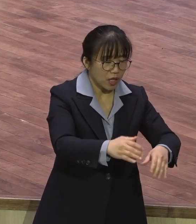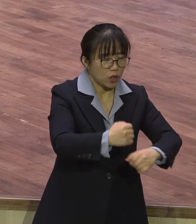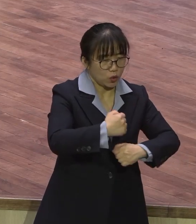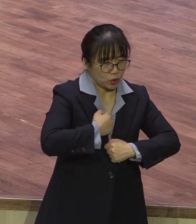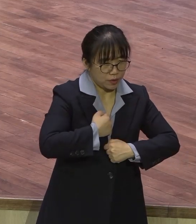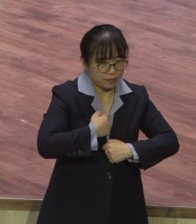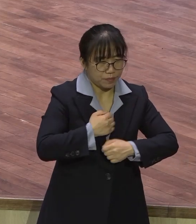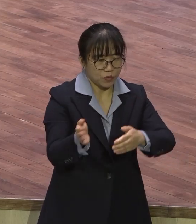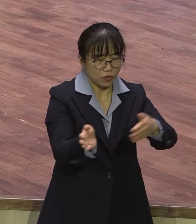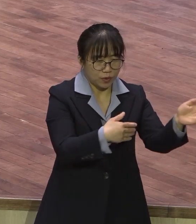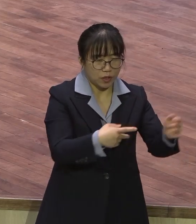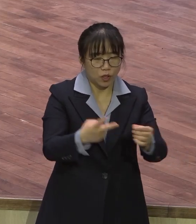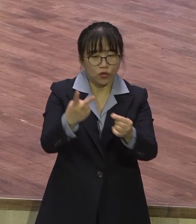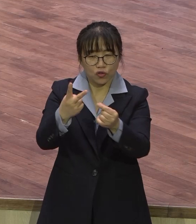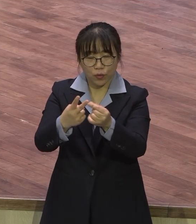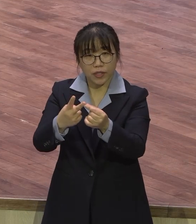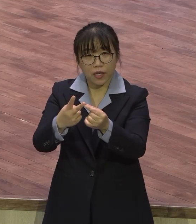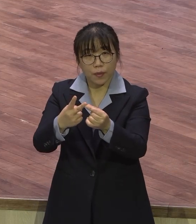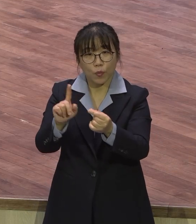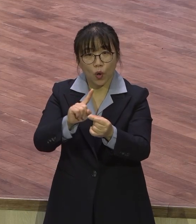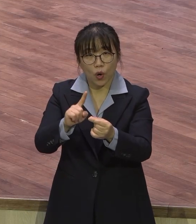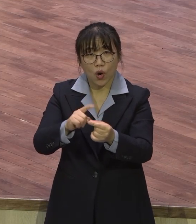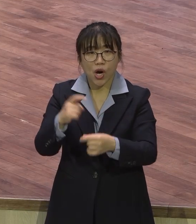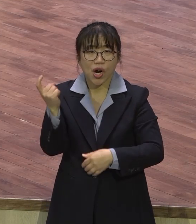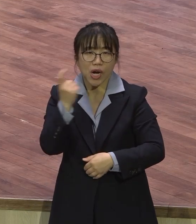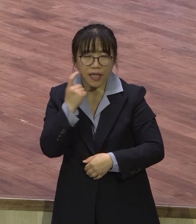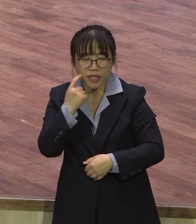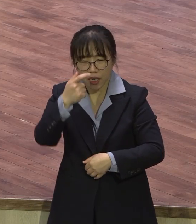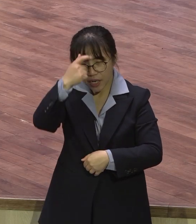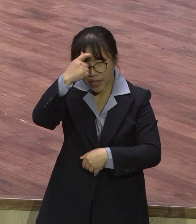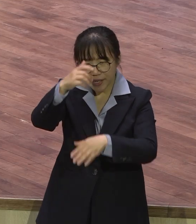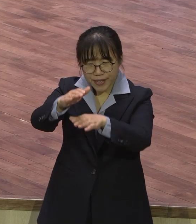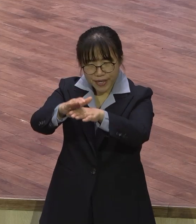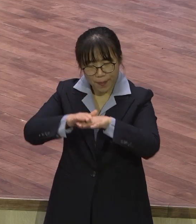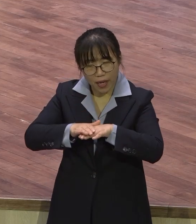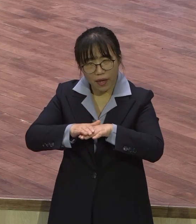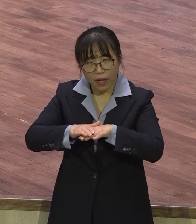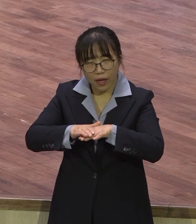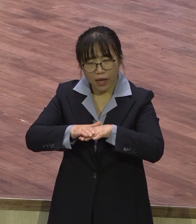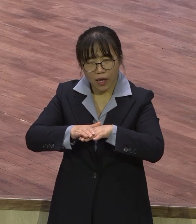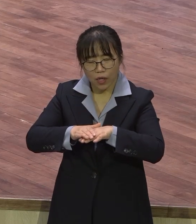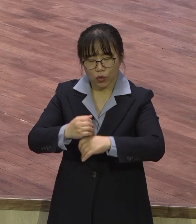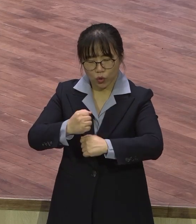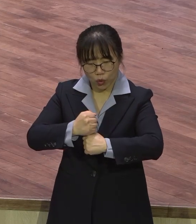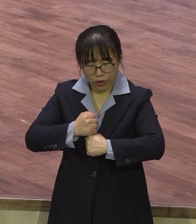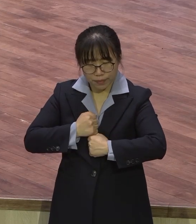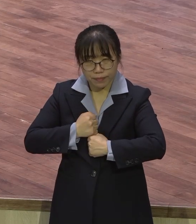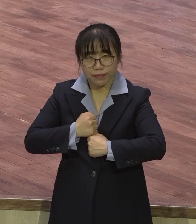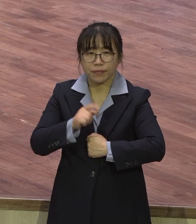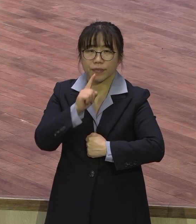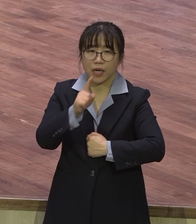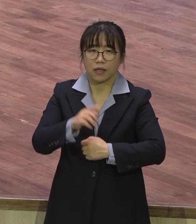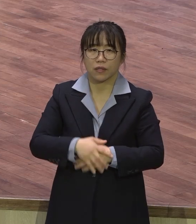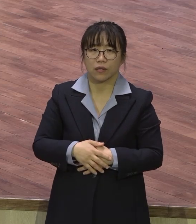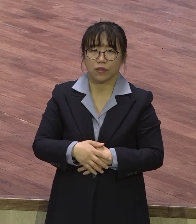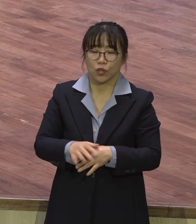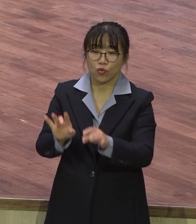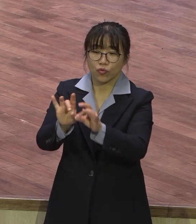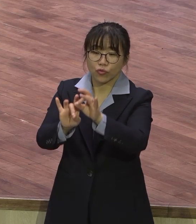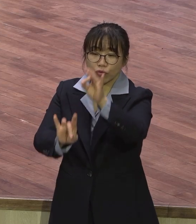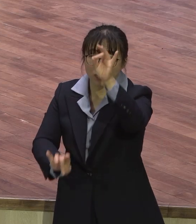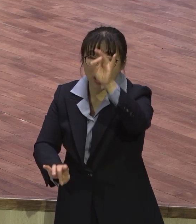거짓된 예배를 경계하도록 가르치고 있어요 거짓된 예배를 경계하도록 우상은 다른